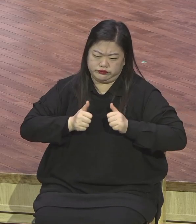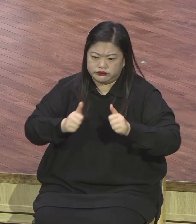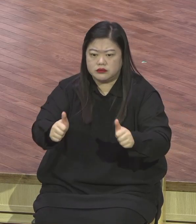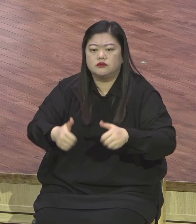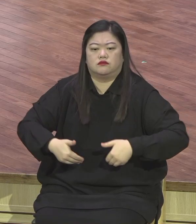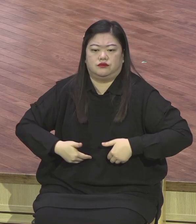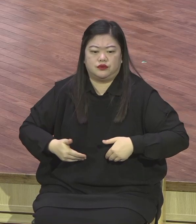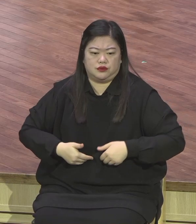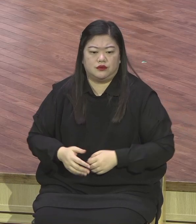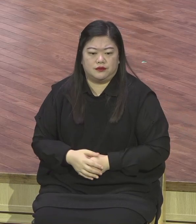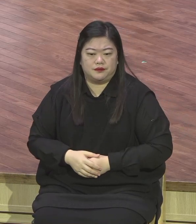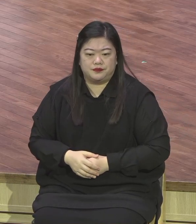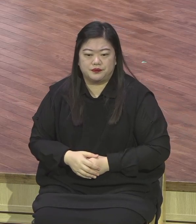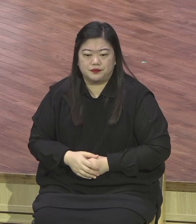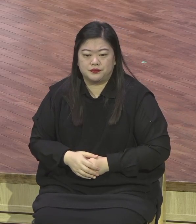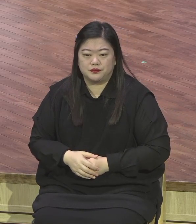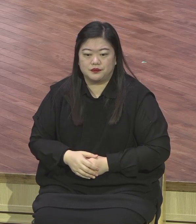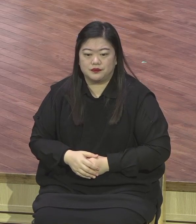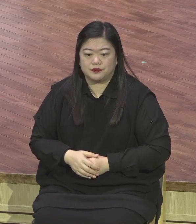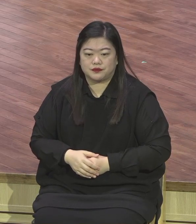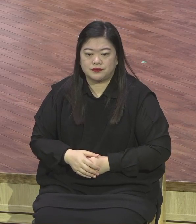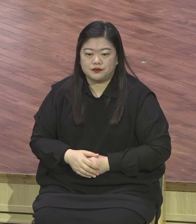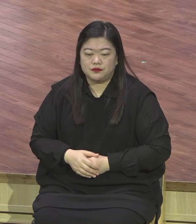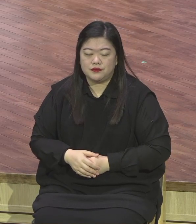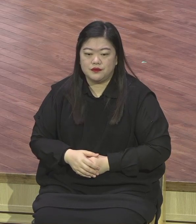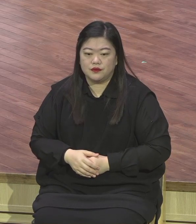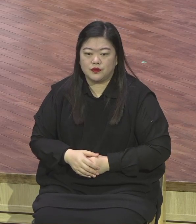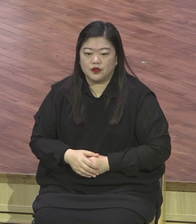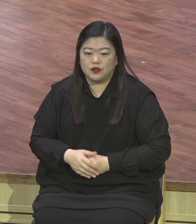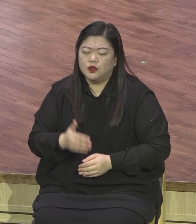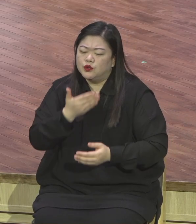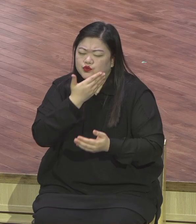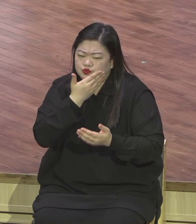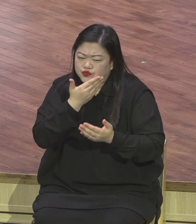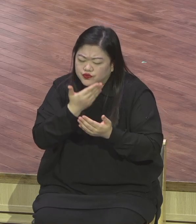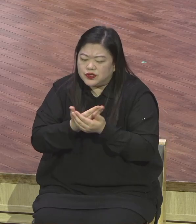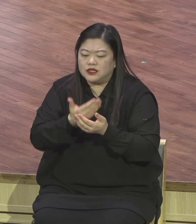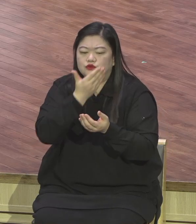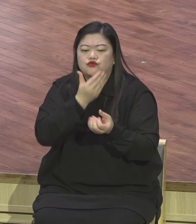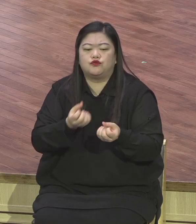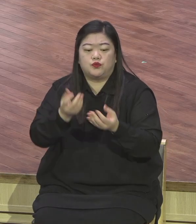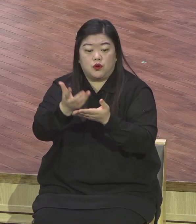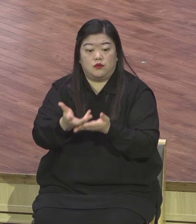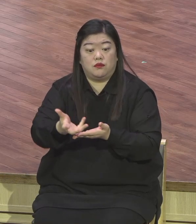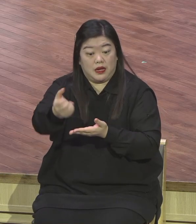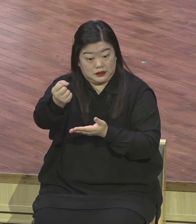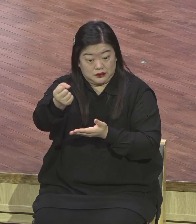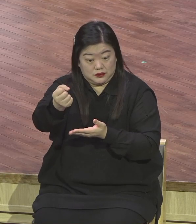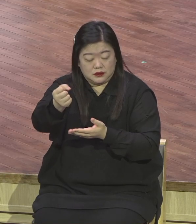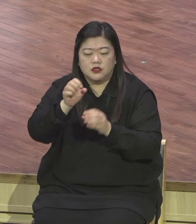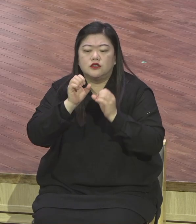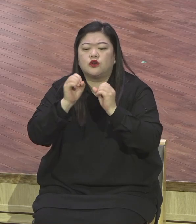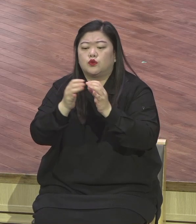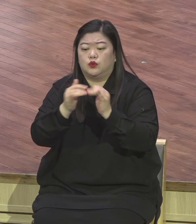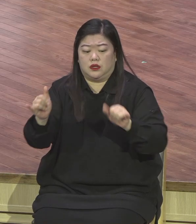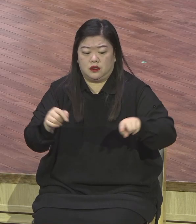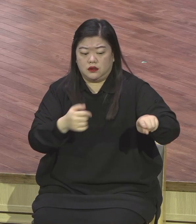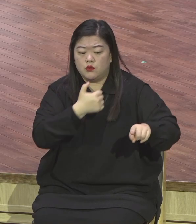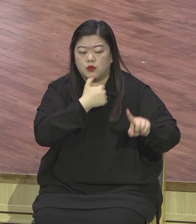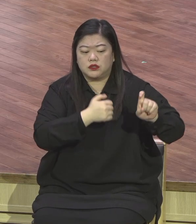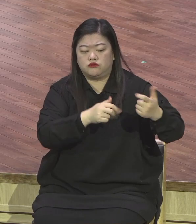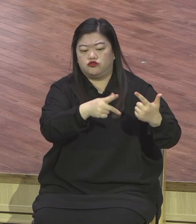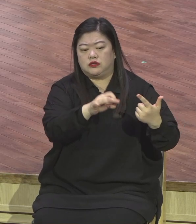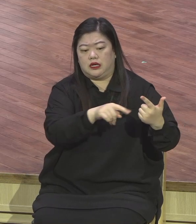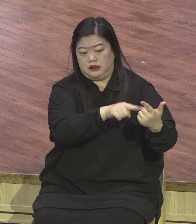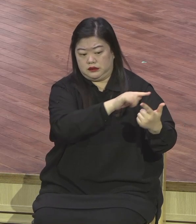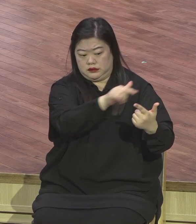기도 제목이 될 정도로 시대적, 대표적, 기념비적인 축복의 대명사들이 다 되었어요. 우리